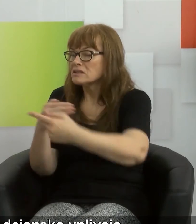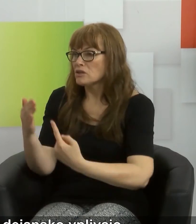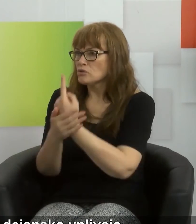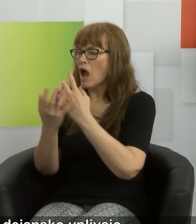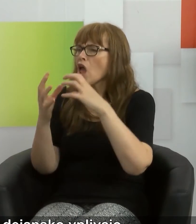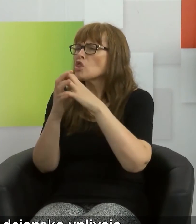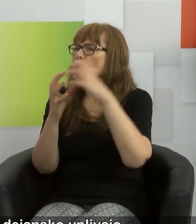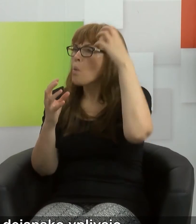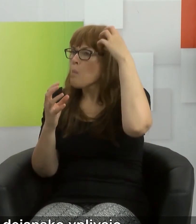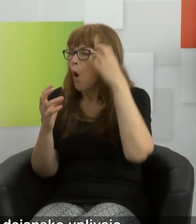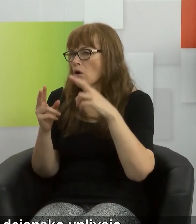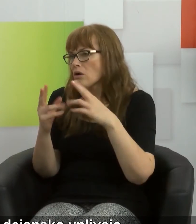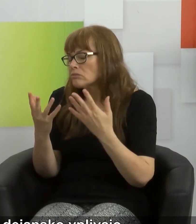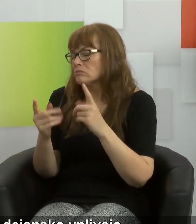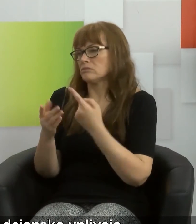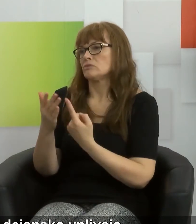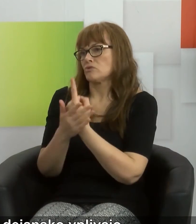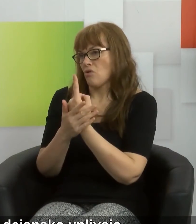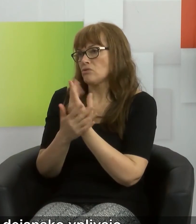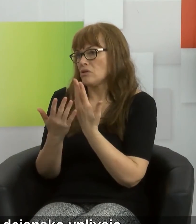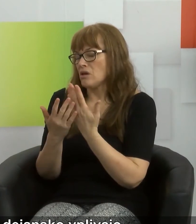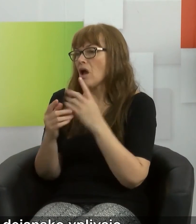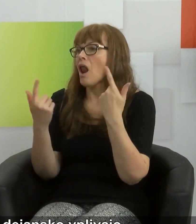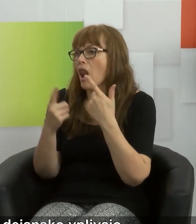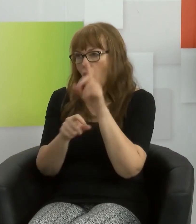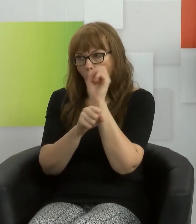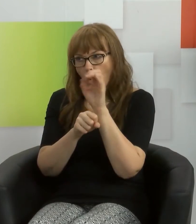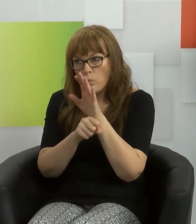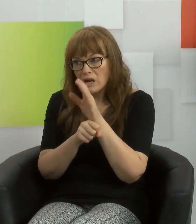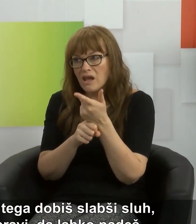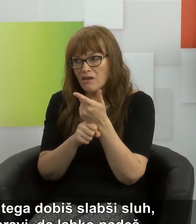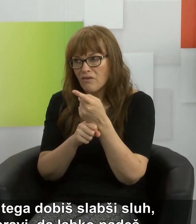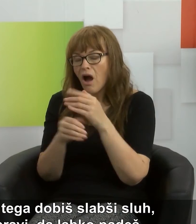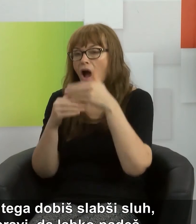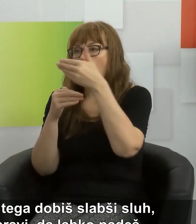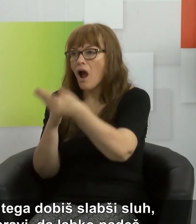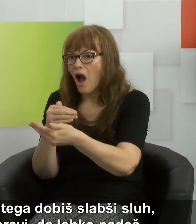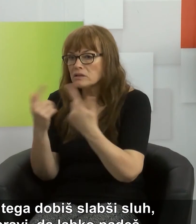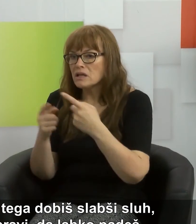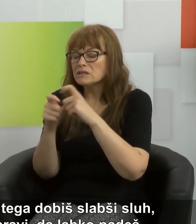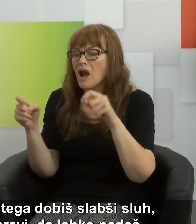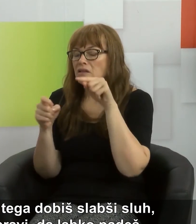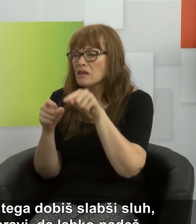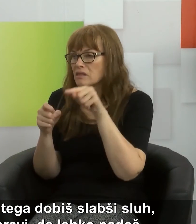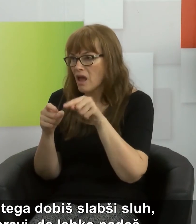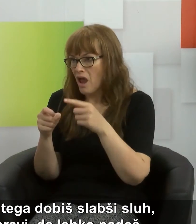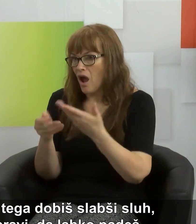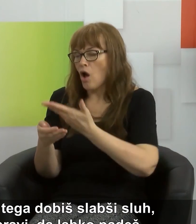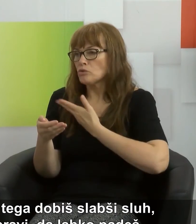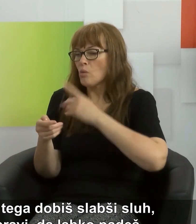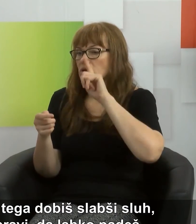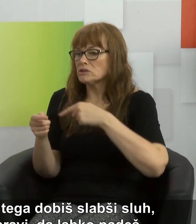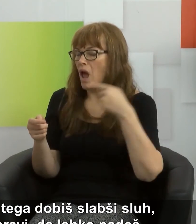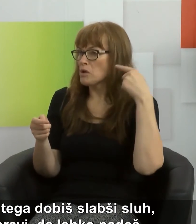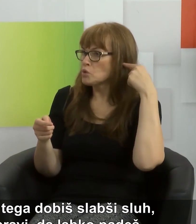tumori, lahko tudi dejansko vplivajo in ti kasneje lahko zaradi tega dobiš